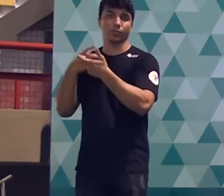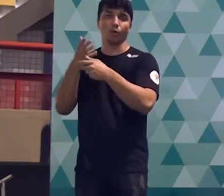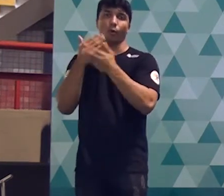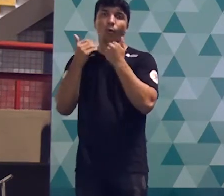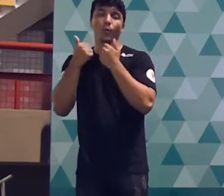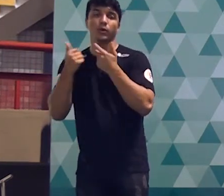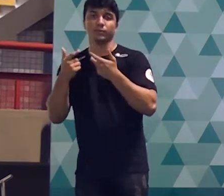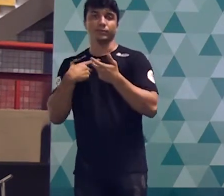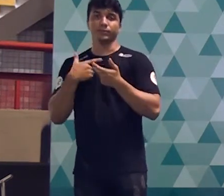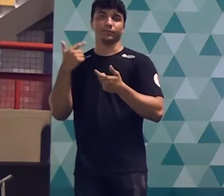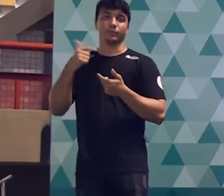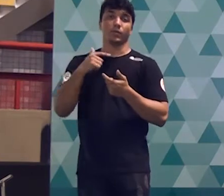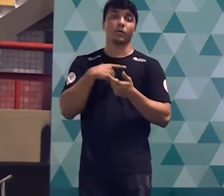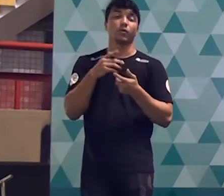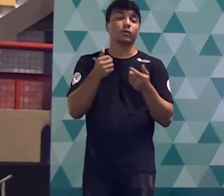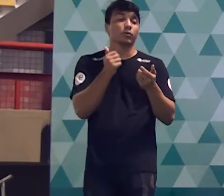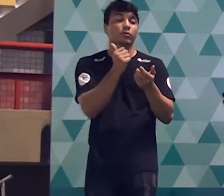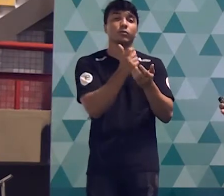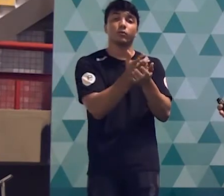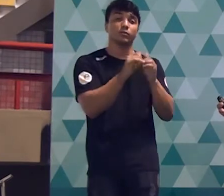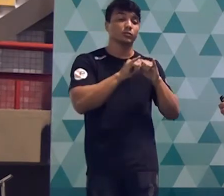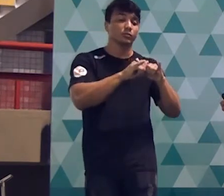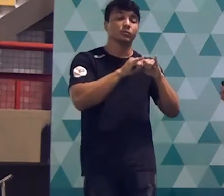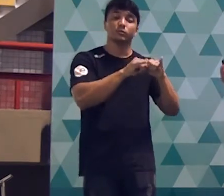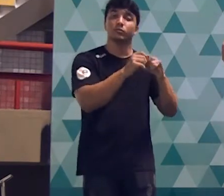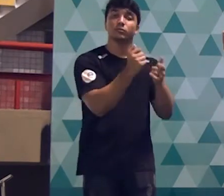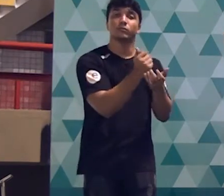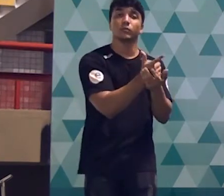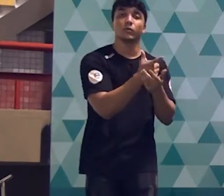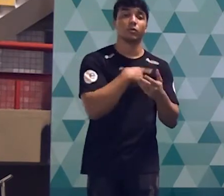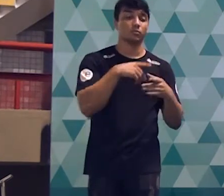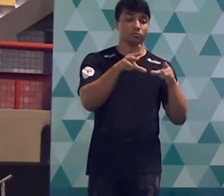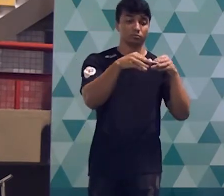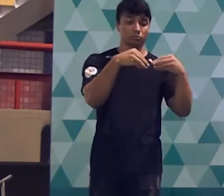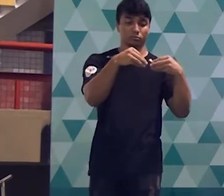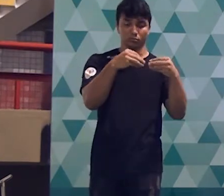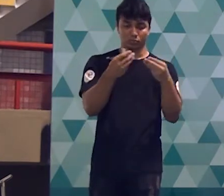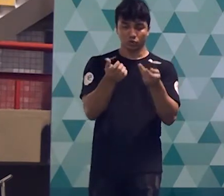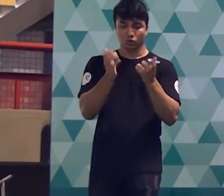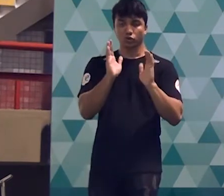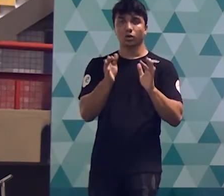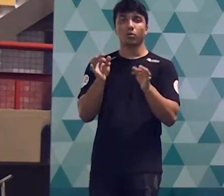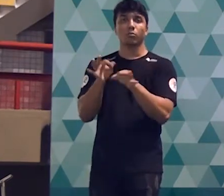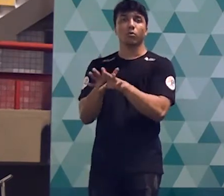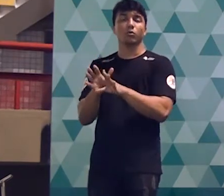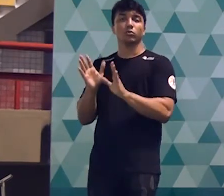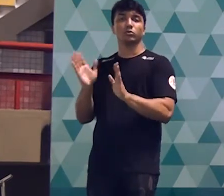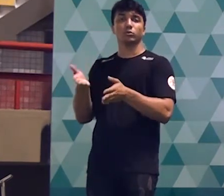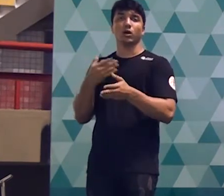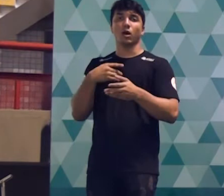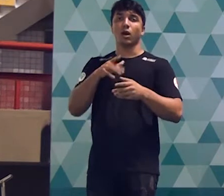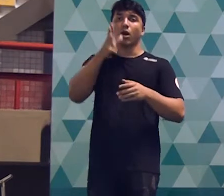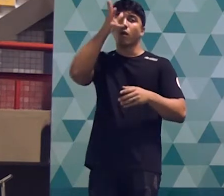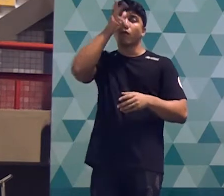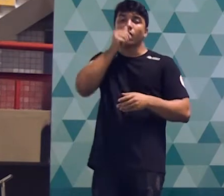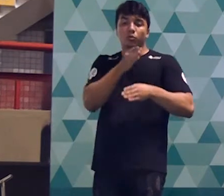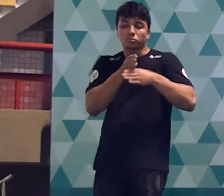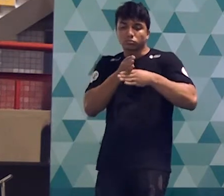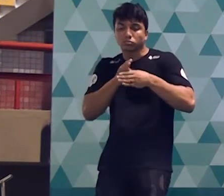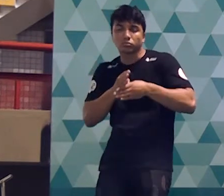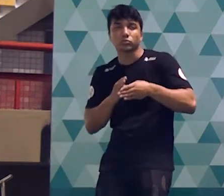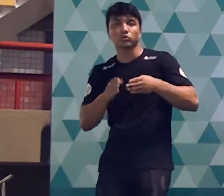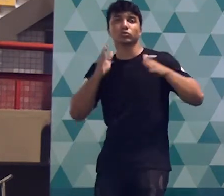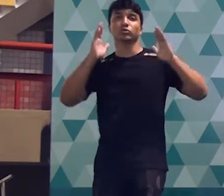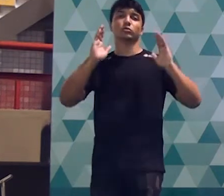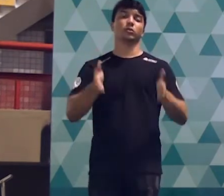comer, a gente compra carne no supermercado, o bife já vem feito. O do frango já vem partido. Você não tem,